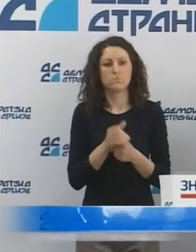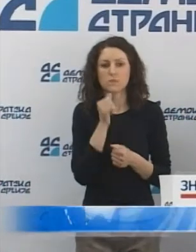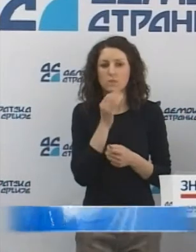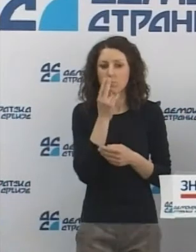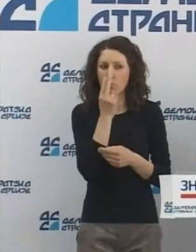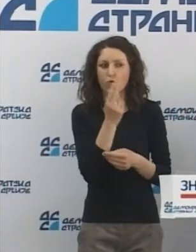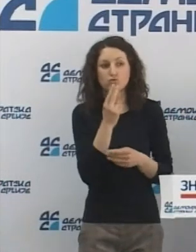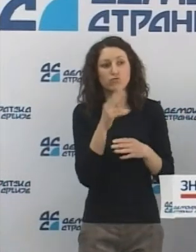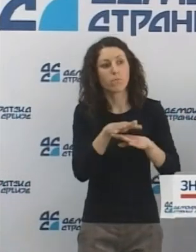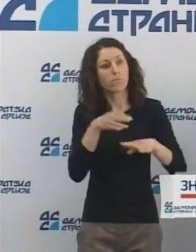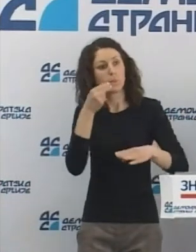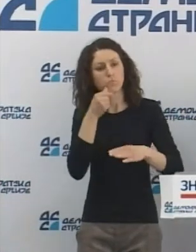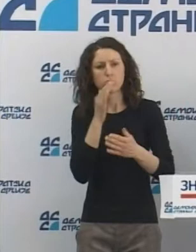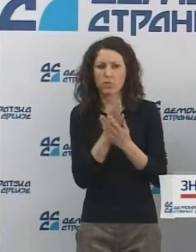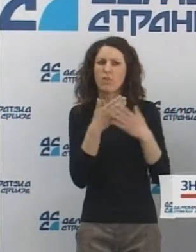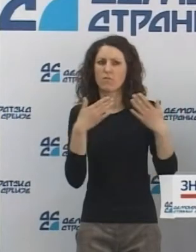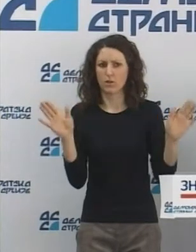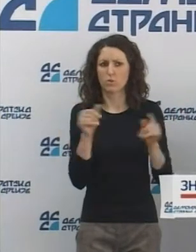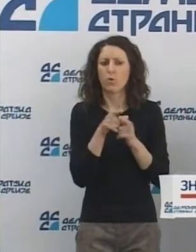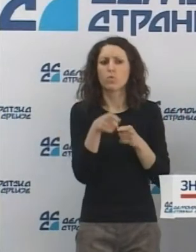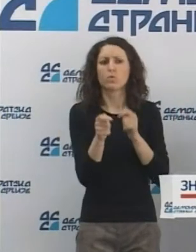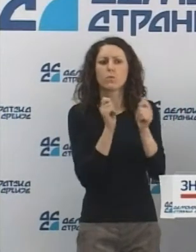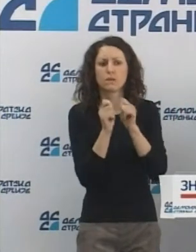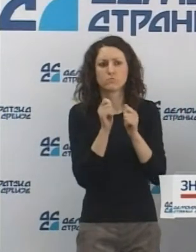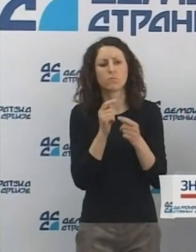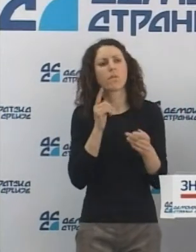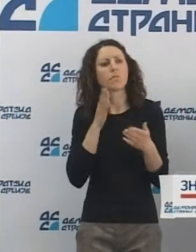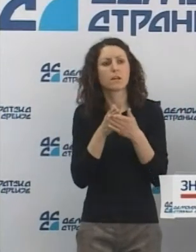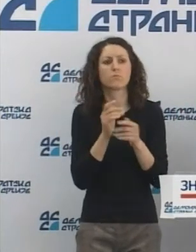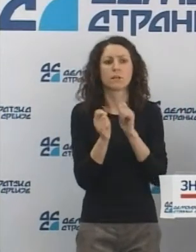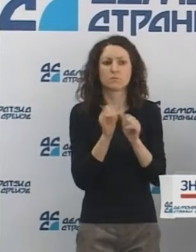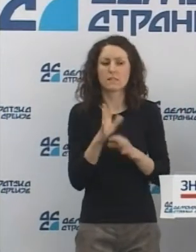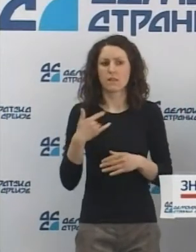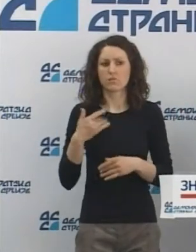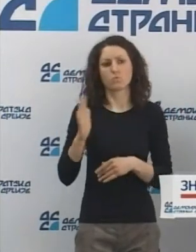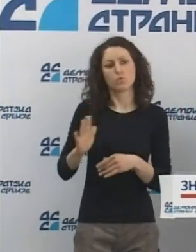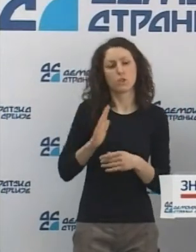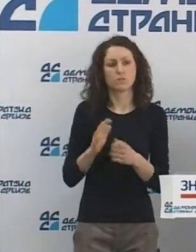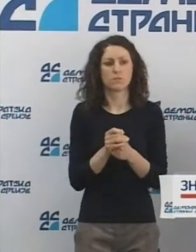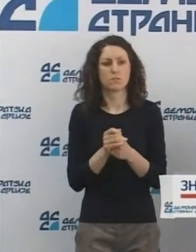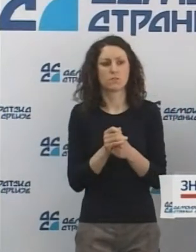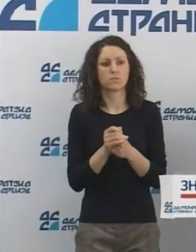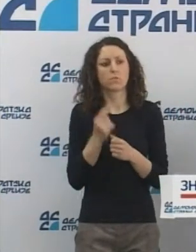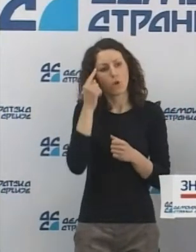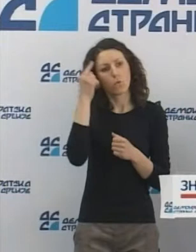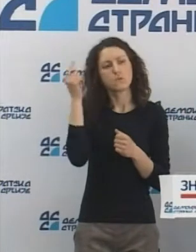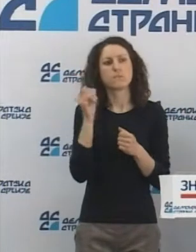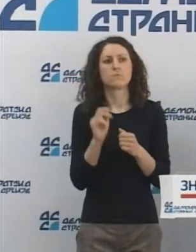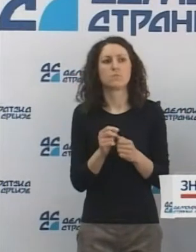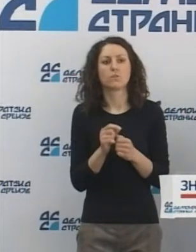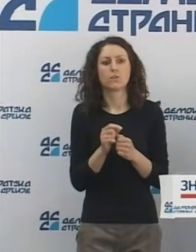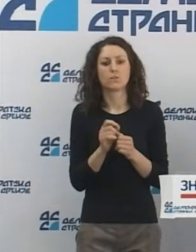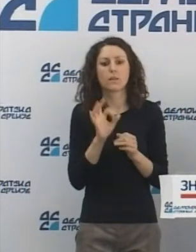posećenost tribina je bila vrlo velika u tim razgovorima, direktnim razgovorima sa našim sugrađanima. Podsetili smo se